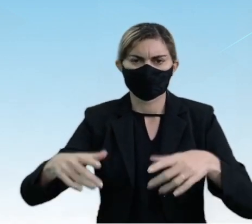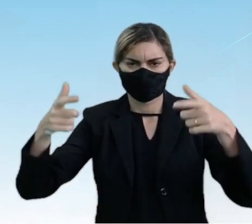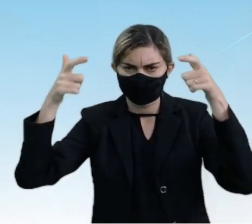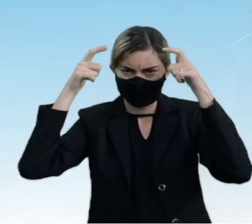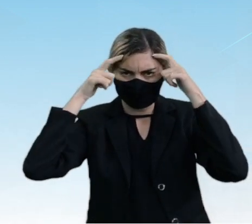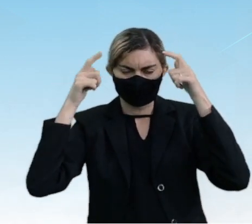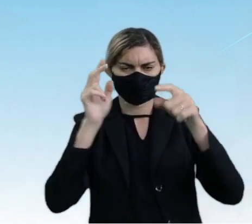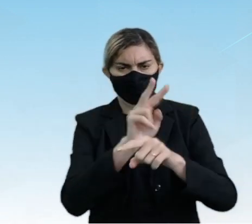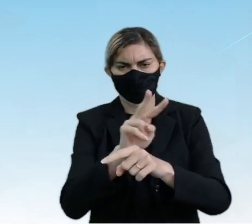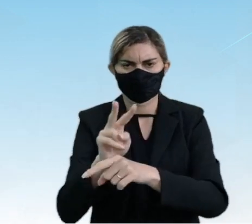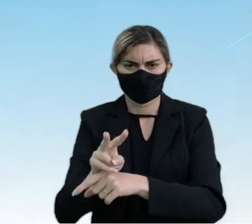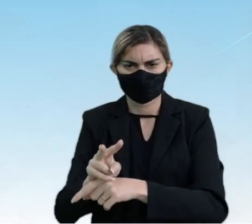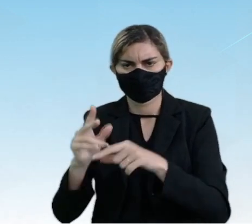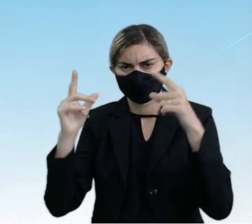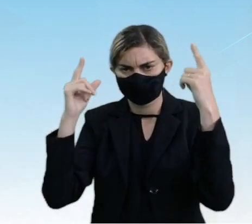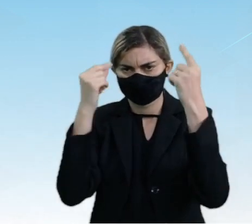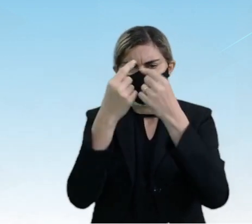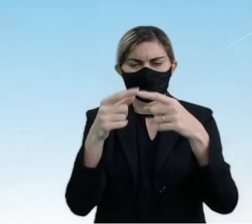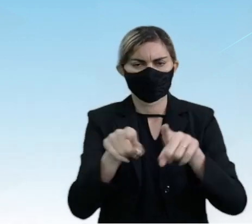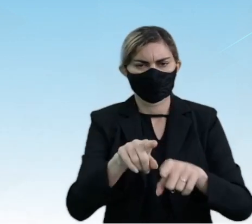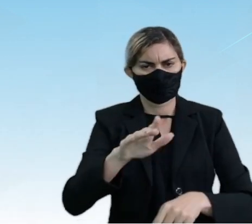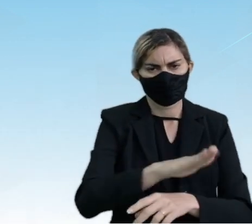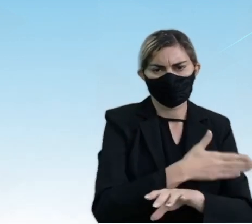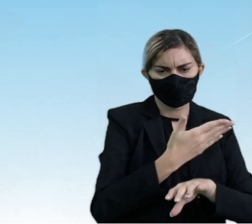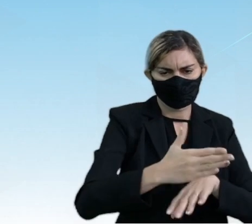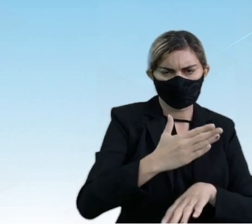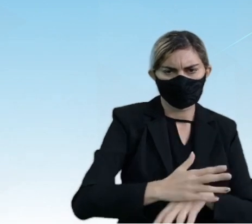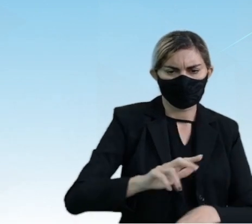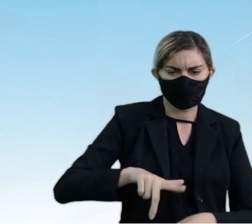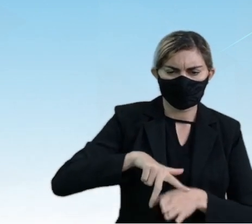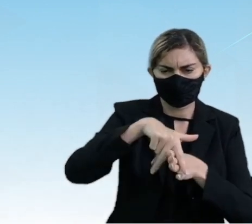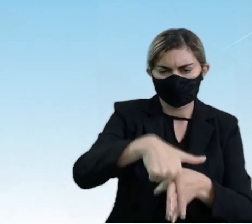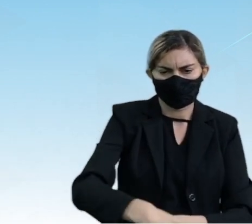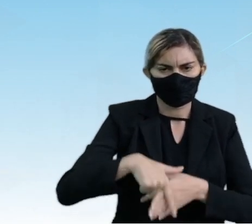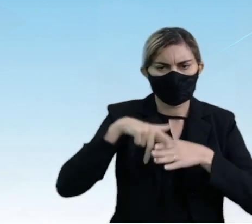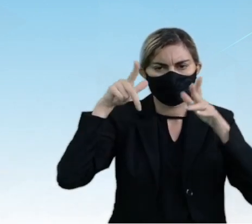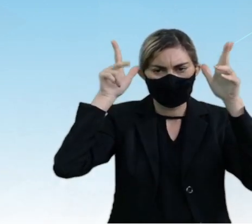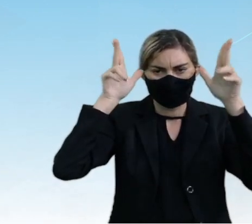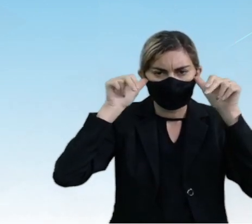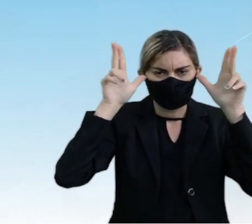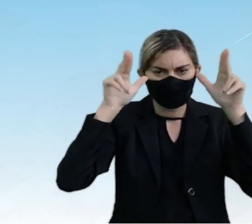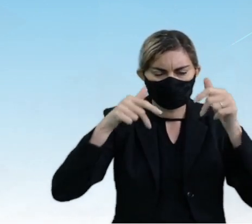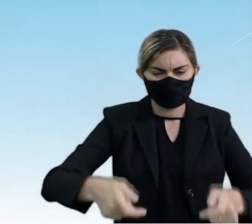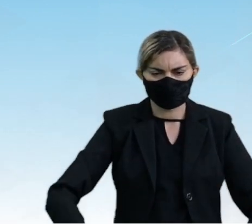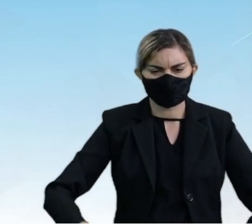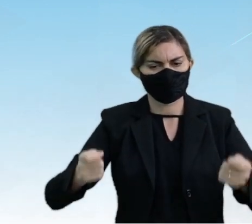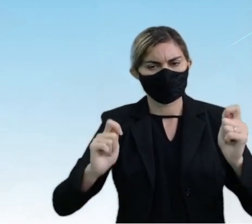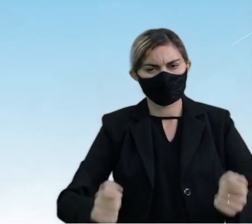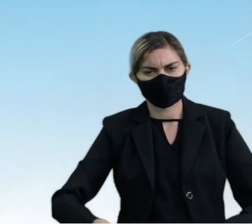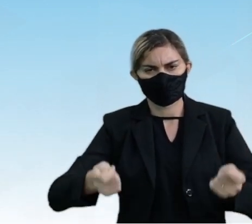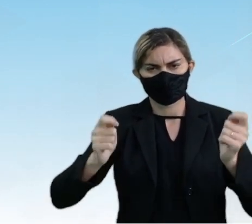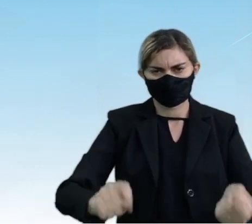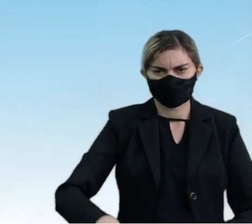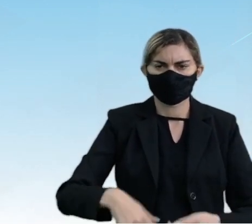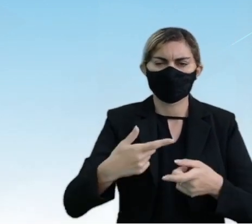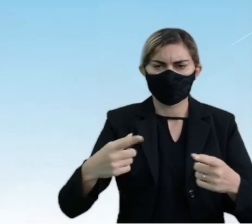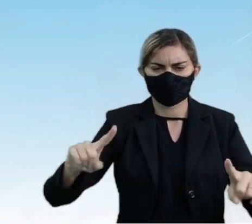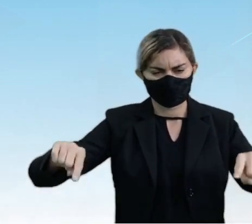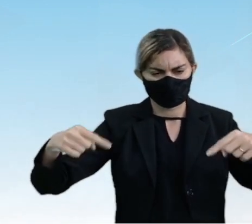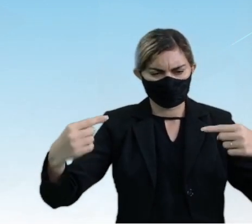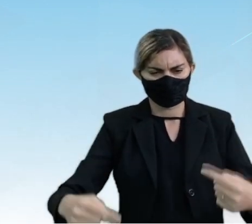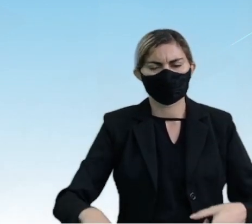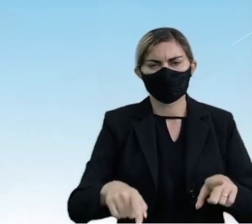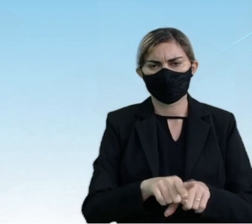né, lá grego, incluindo aí as habilidades para montar e desmontar em cavalos, ou seja, como o meio de transporte era o cavalo, inclusive nas